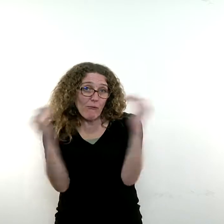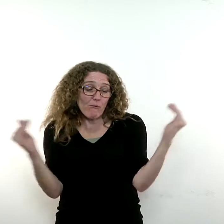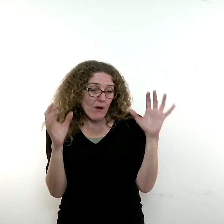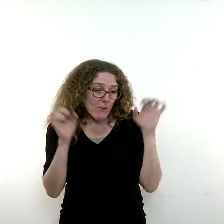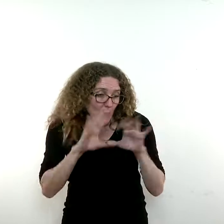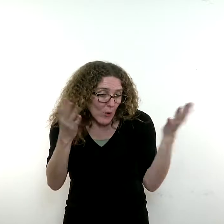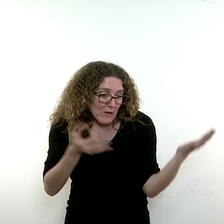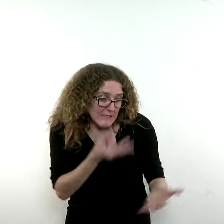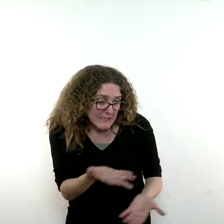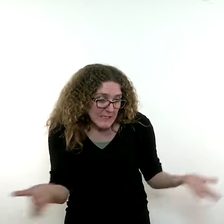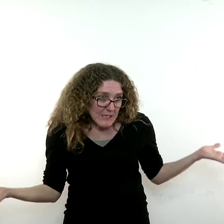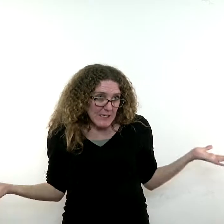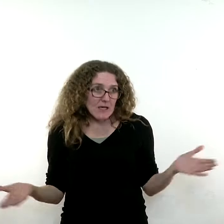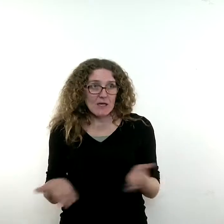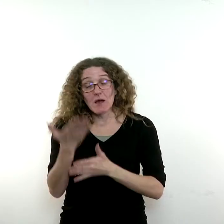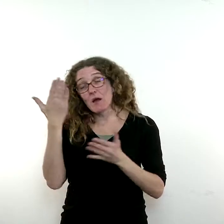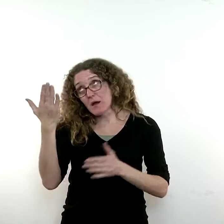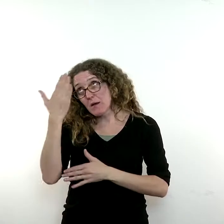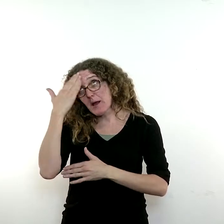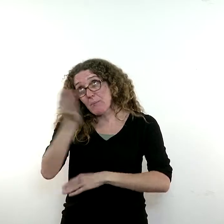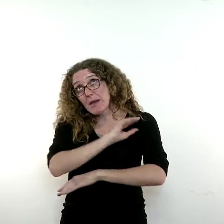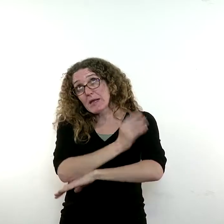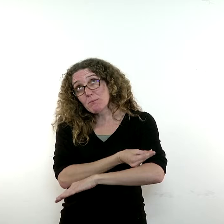très bien. Et s'il n'y avait que le sport.